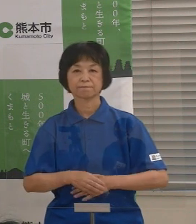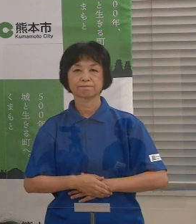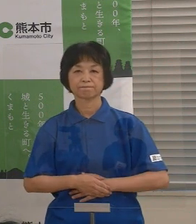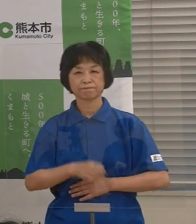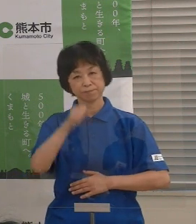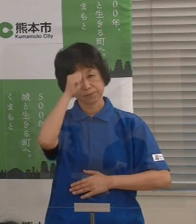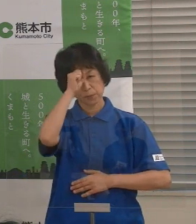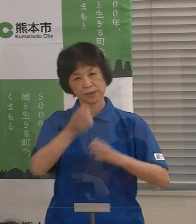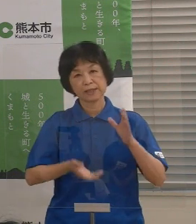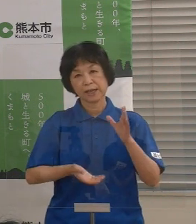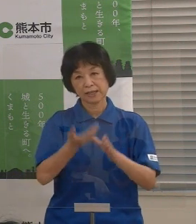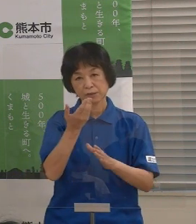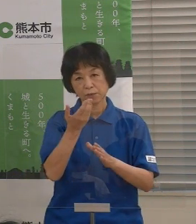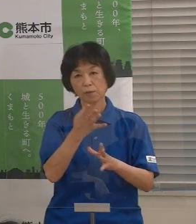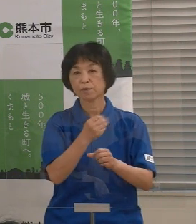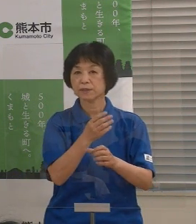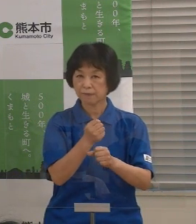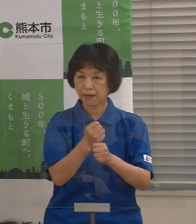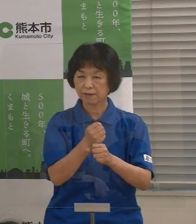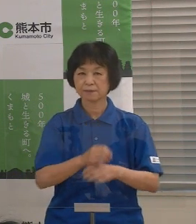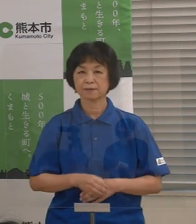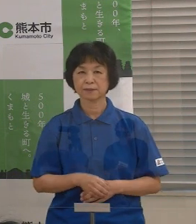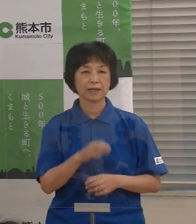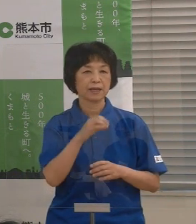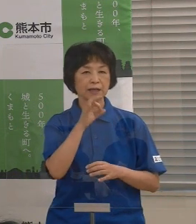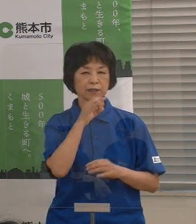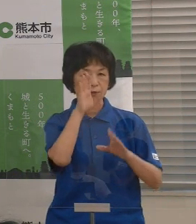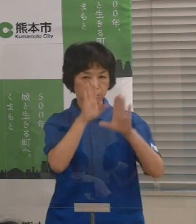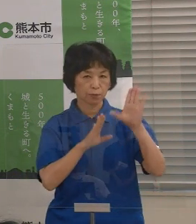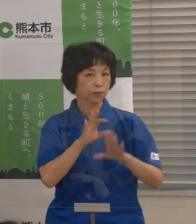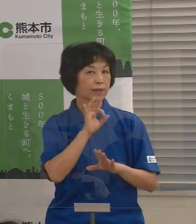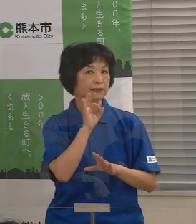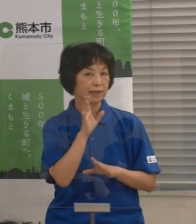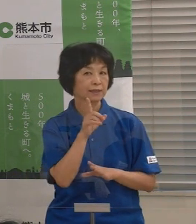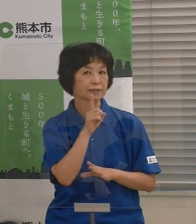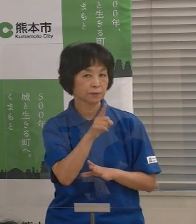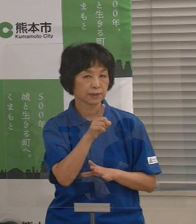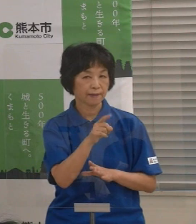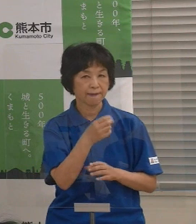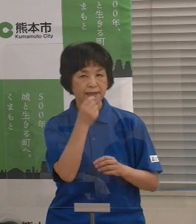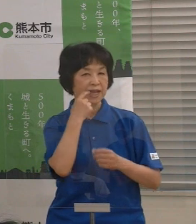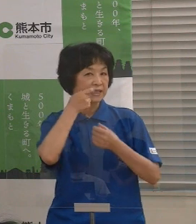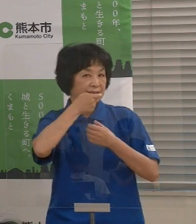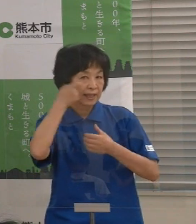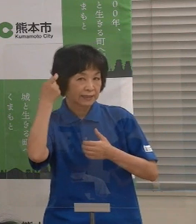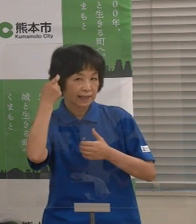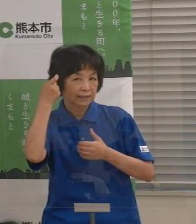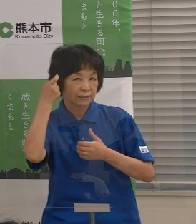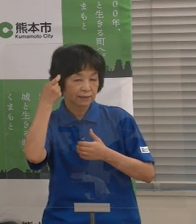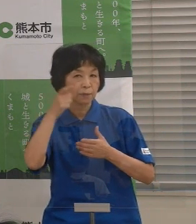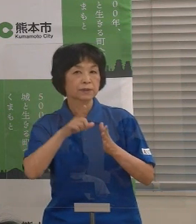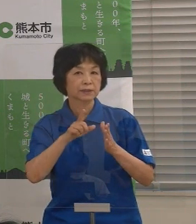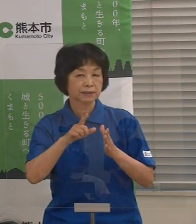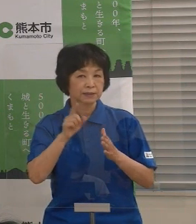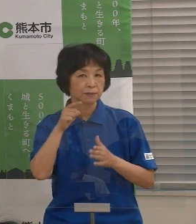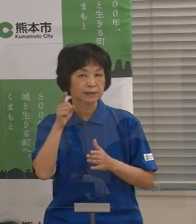症日については無症状でありますことから、検体を採取した昨